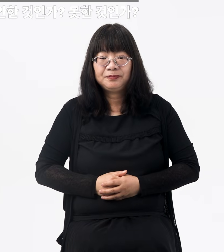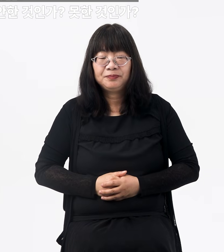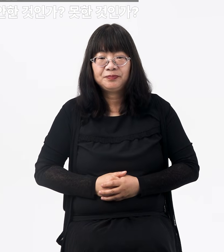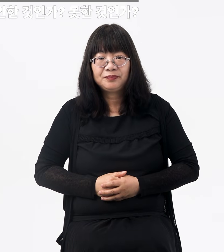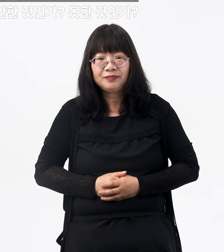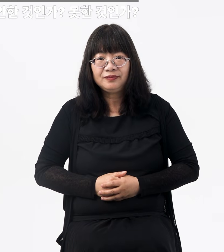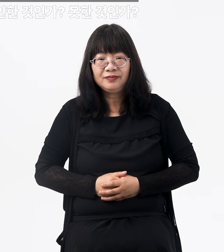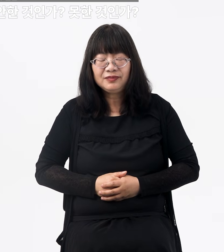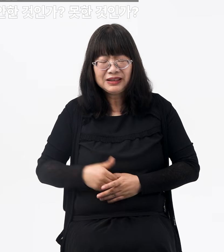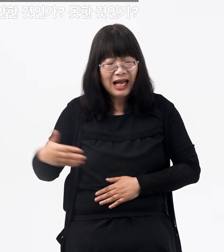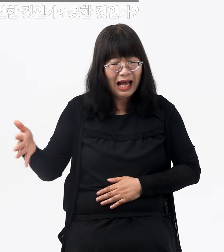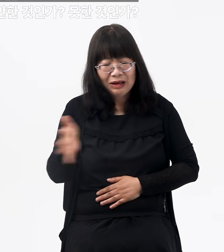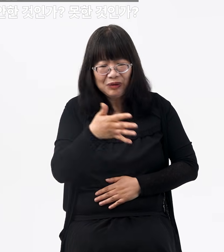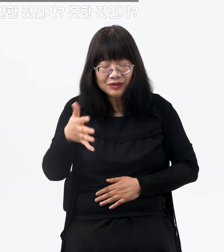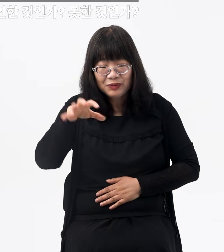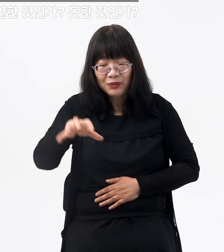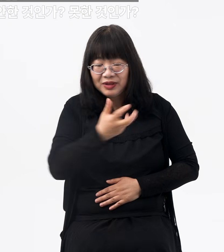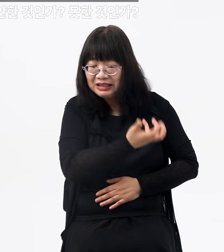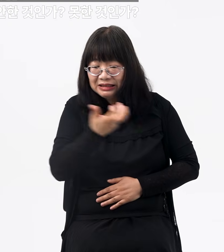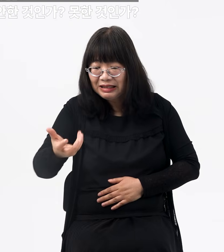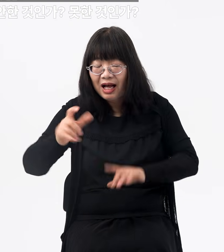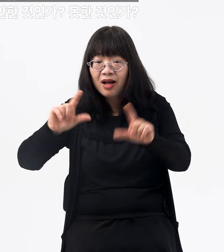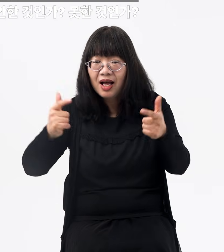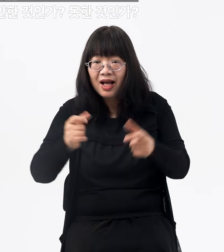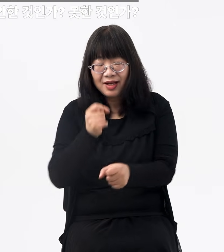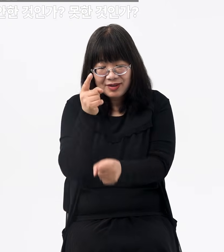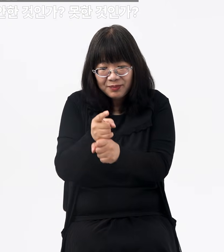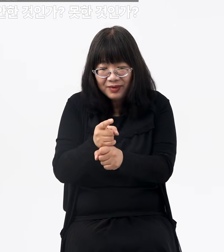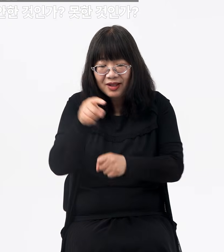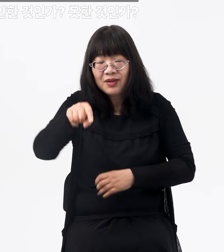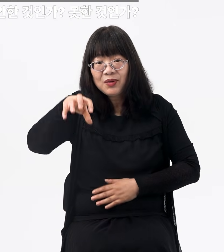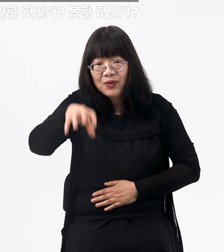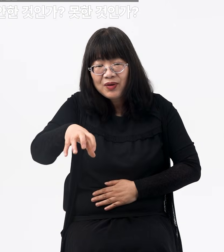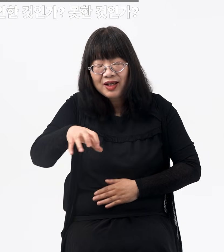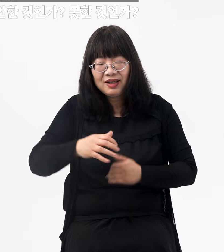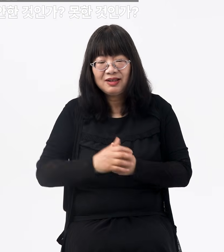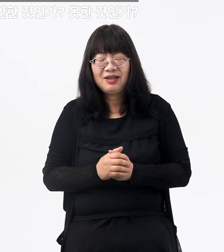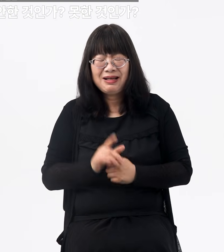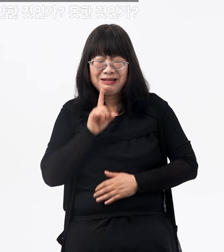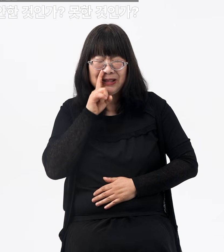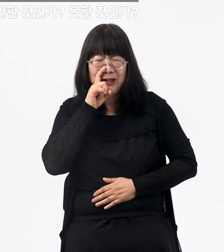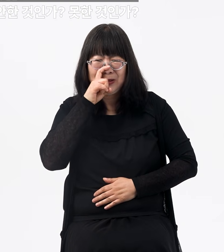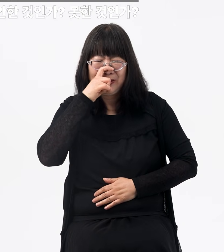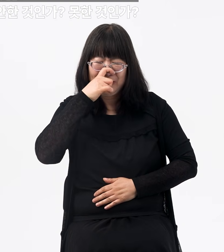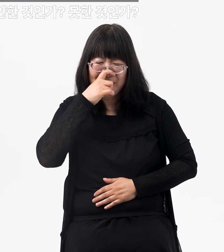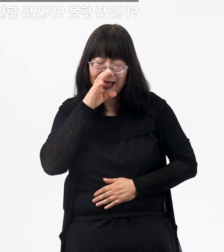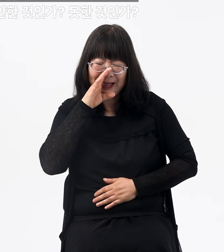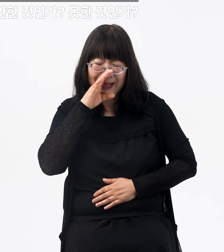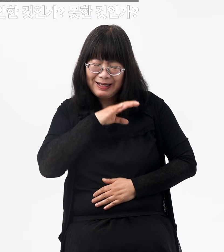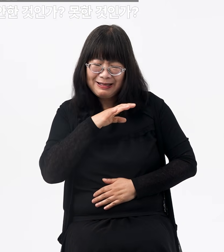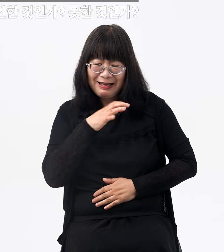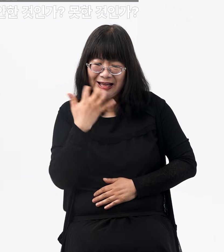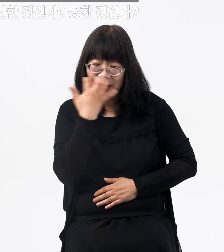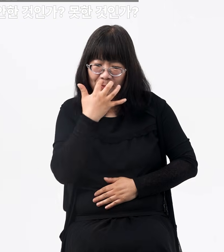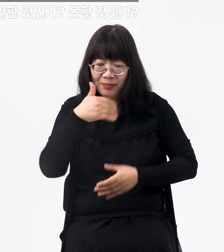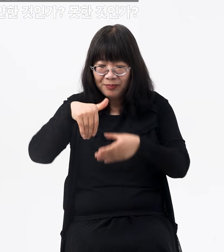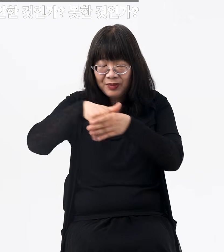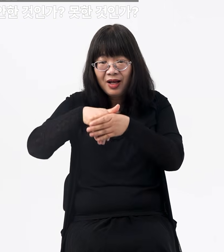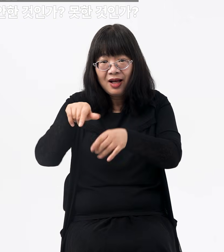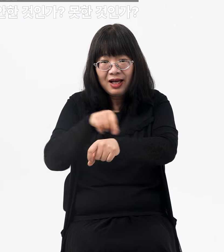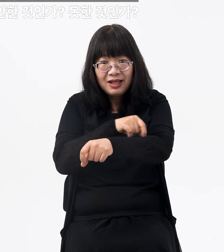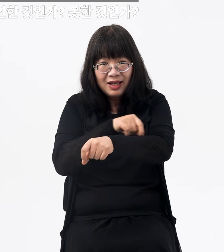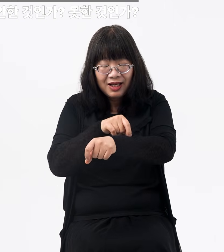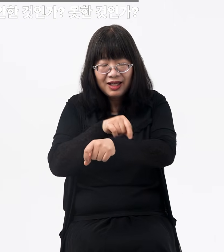상태에서 들여보내는 공간이 아니에요. 이미 거기에는 가장 더럽고 악한 음란한 문화와